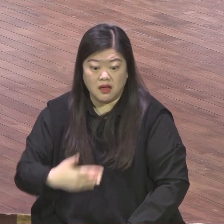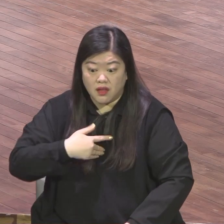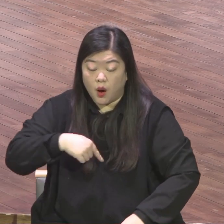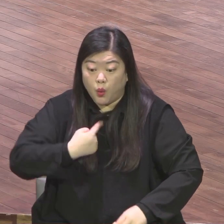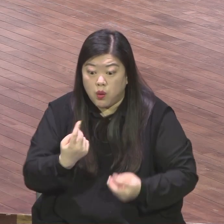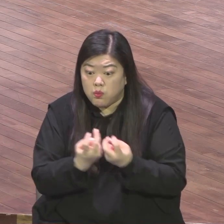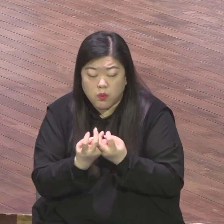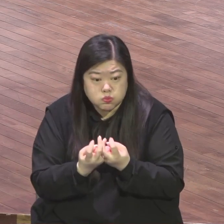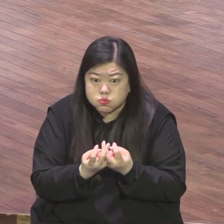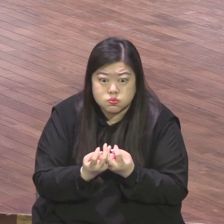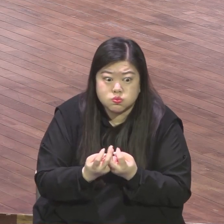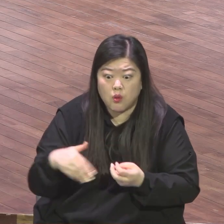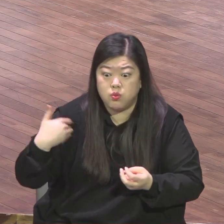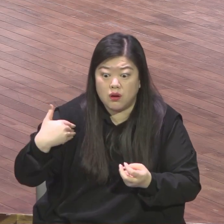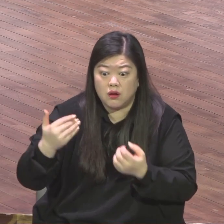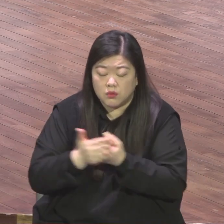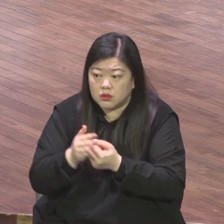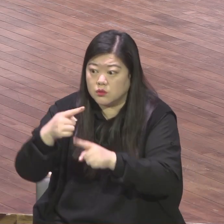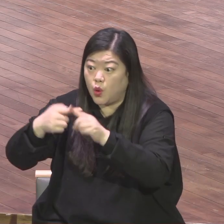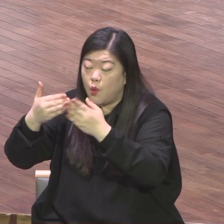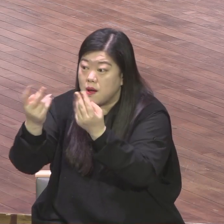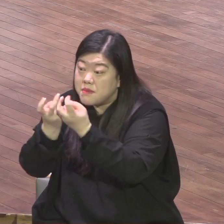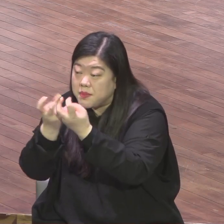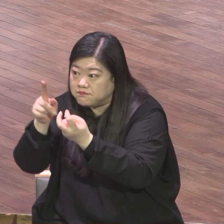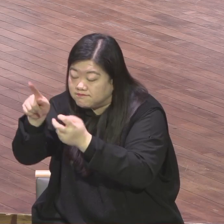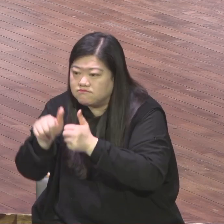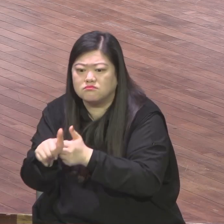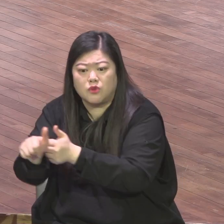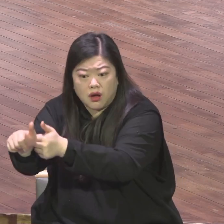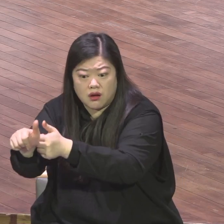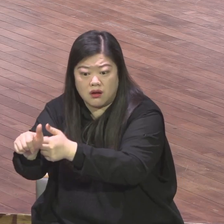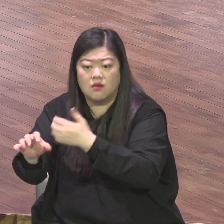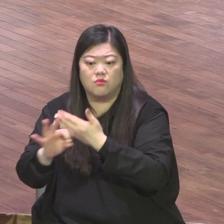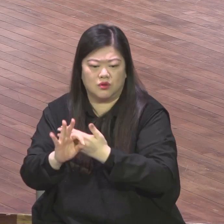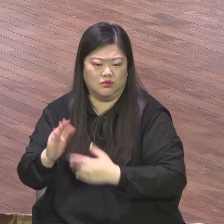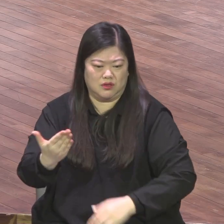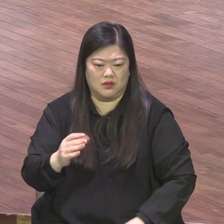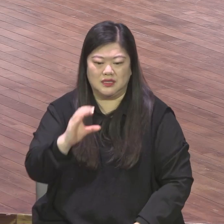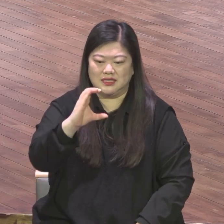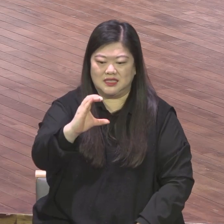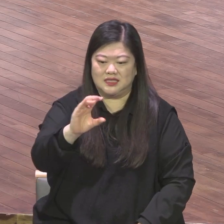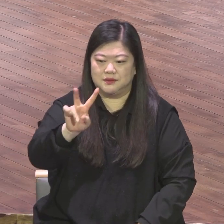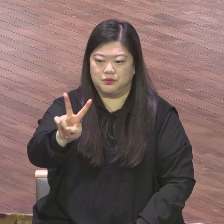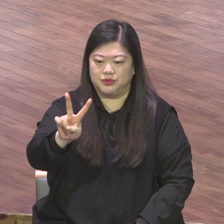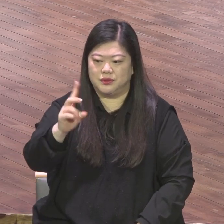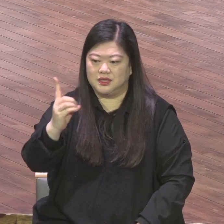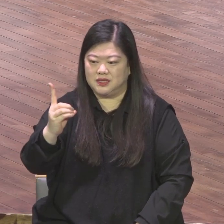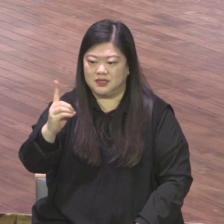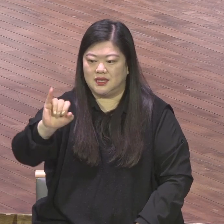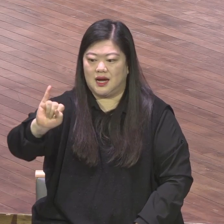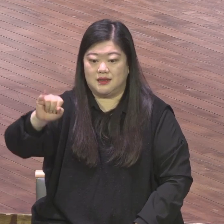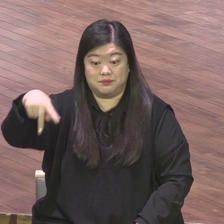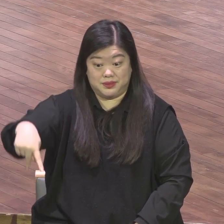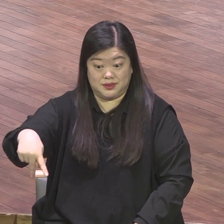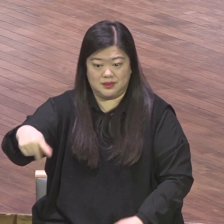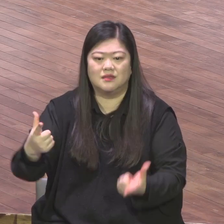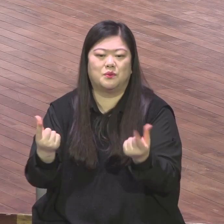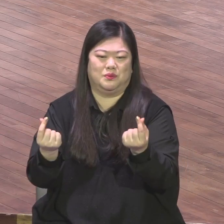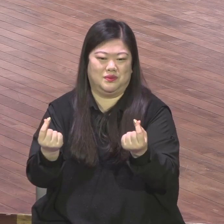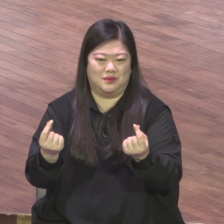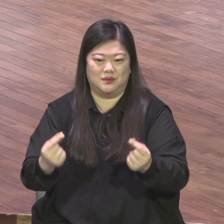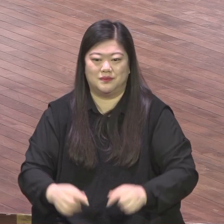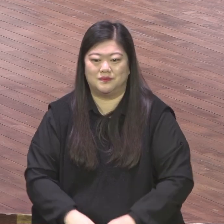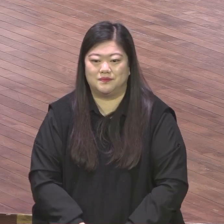그것이 CVDIP의 삶이에요. 자, 지난 시간부터 살펴보고 있는 이 사도행전의 이 삶